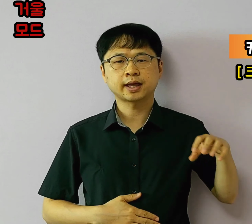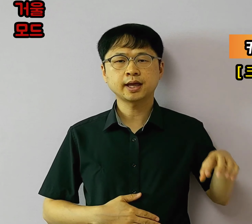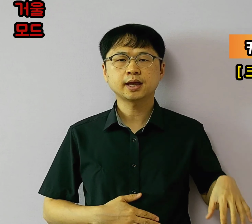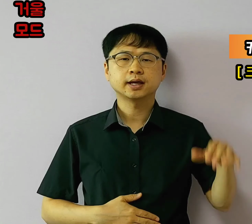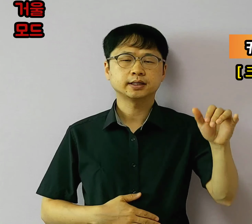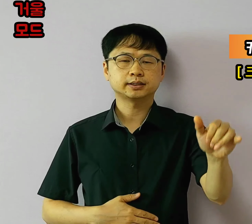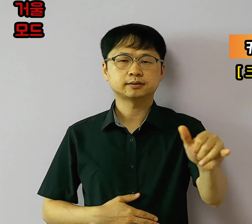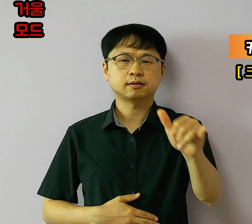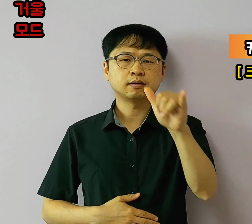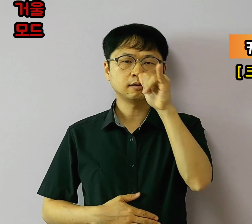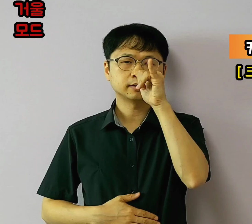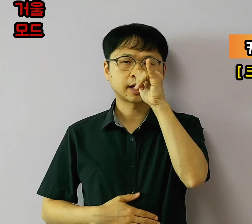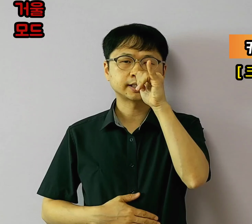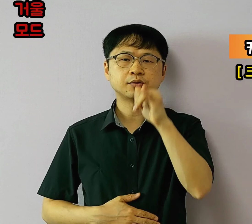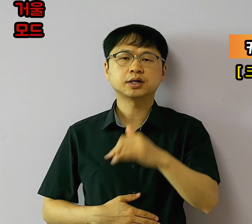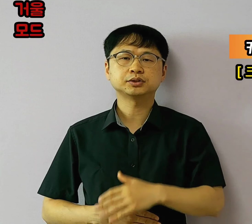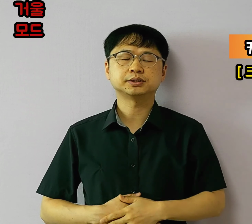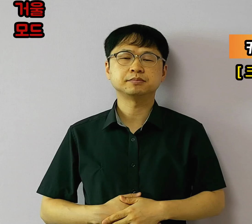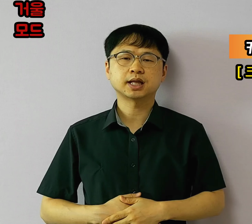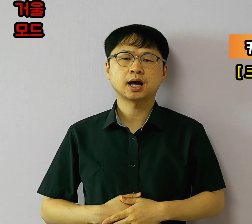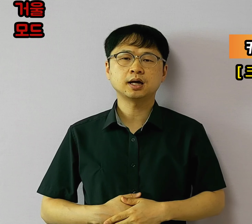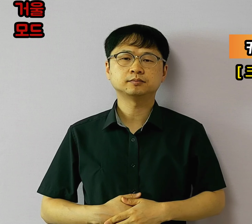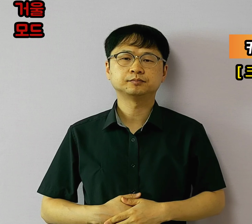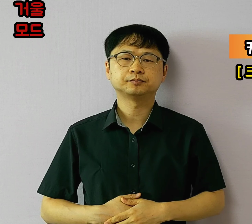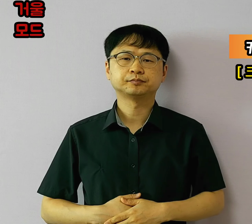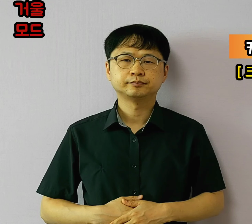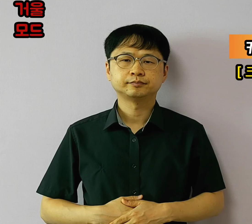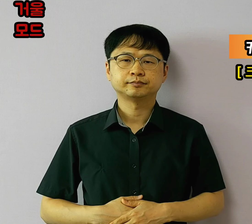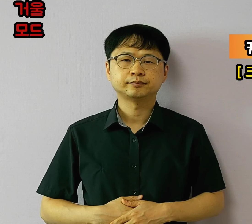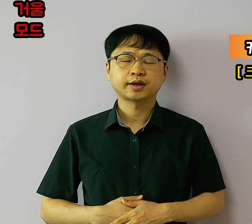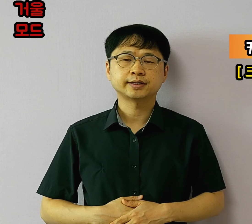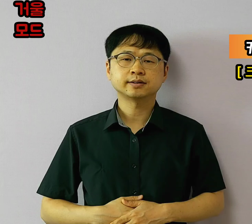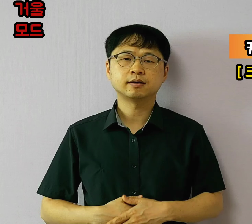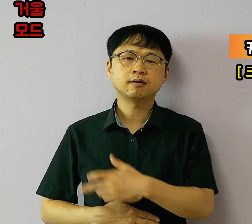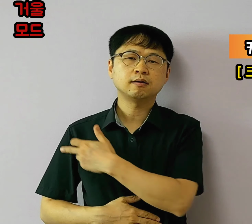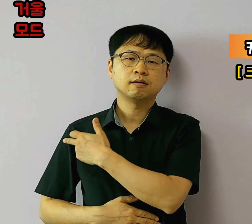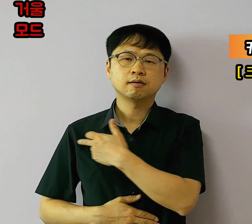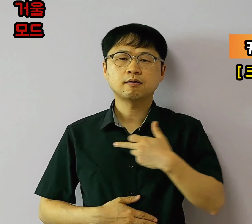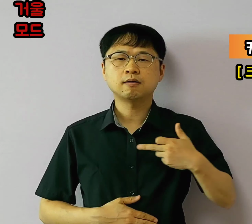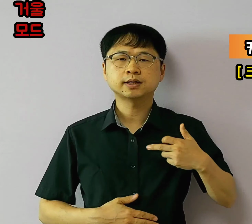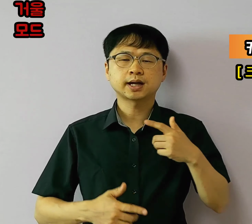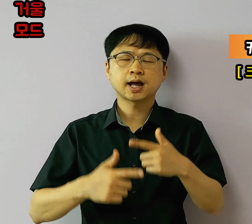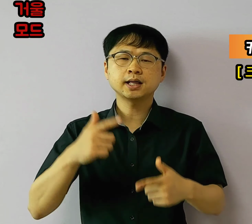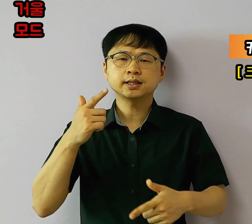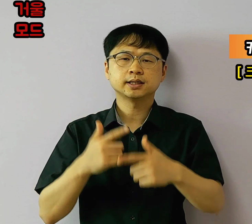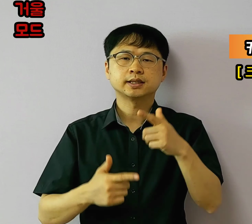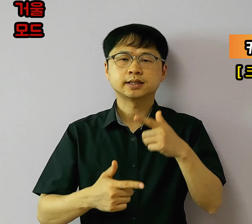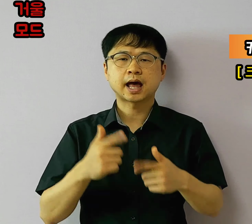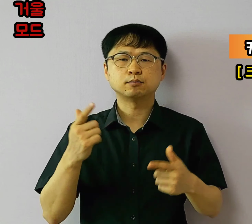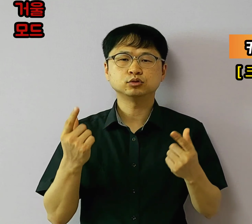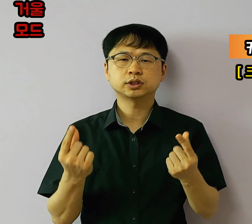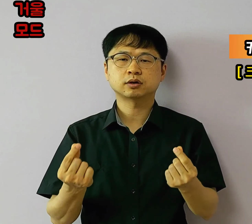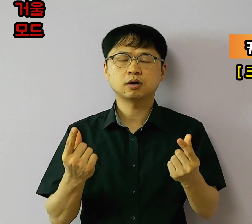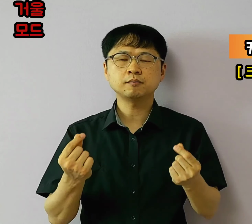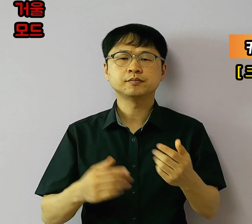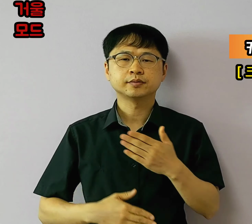곁에 있어 다 사용할 수 있습니다. 네, 그래서 커다란 나무처럼